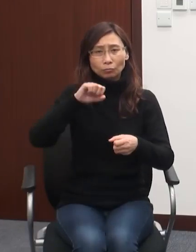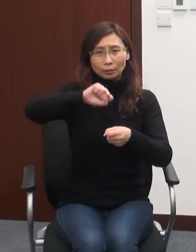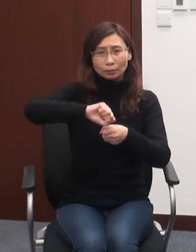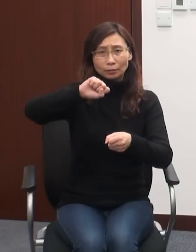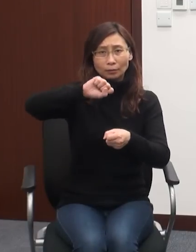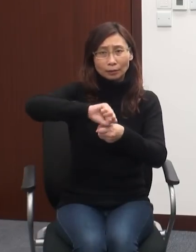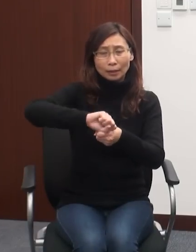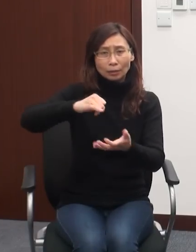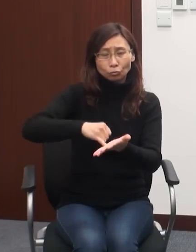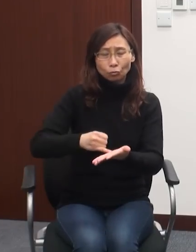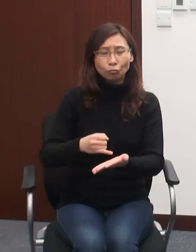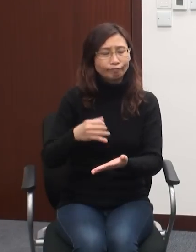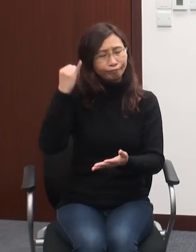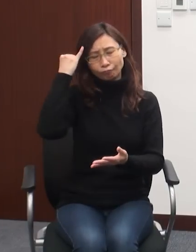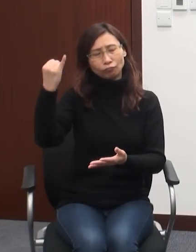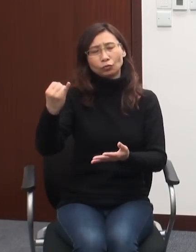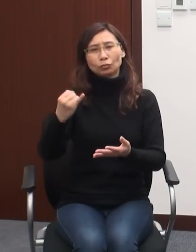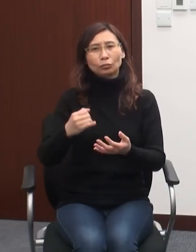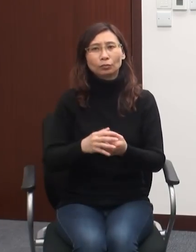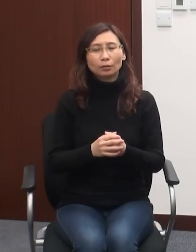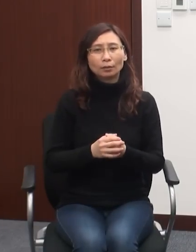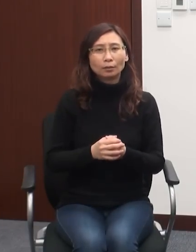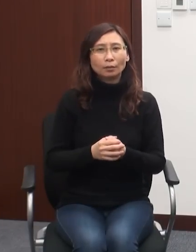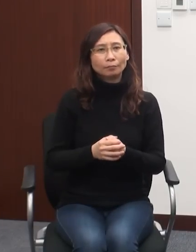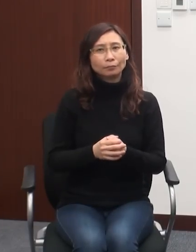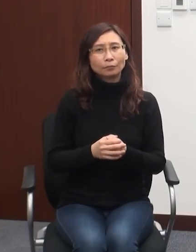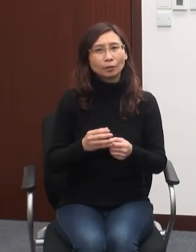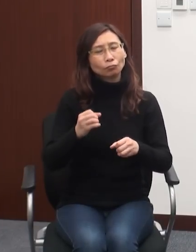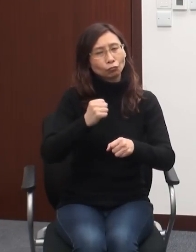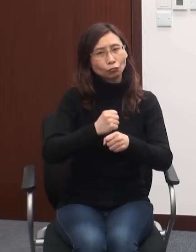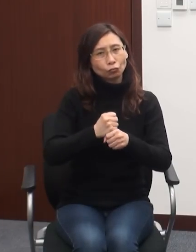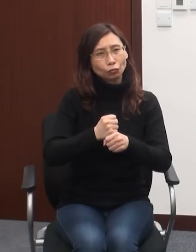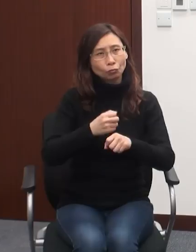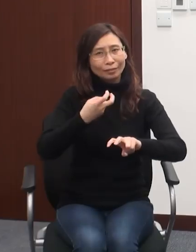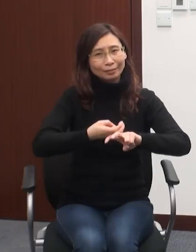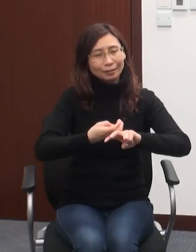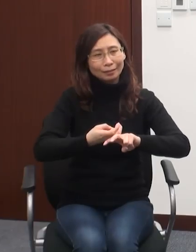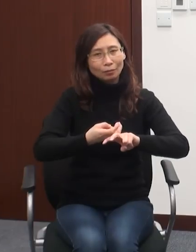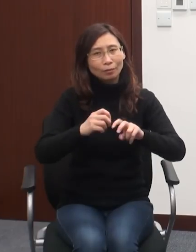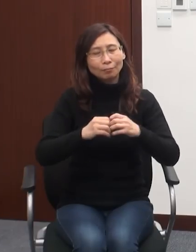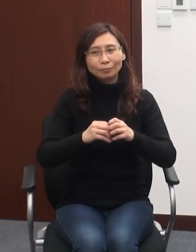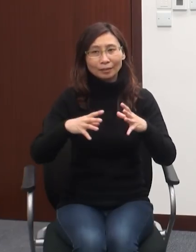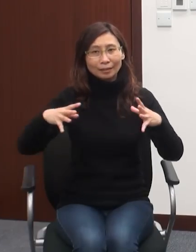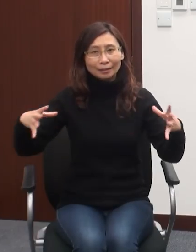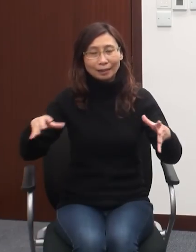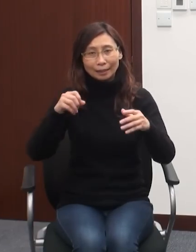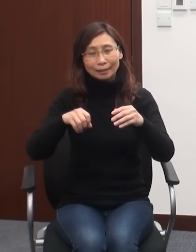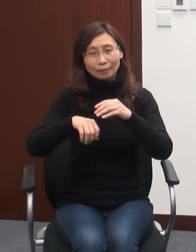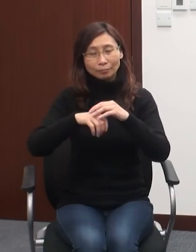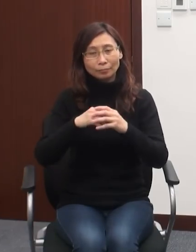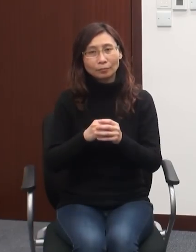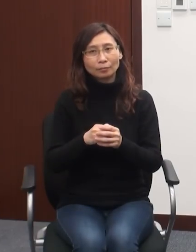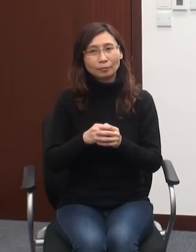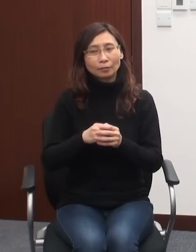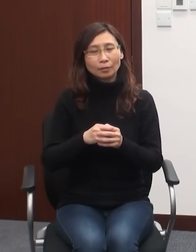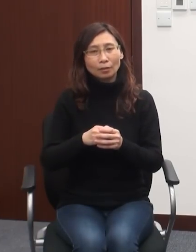影響咗啲所謂非經常開支，即係繼續做嗰啲石頭，做嗰啲大笨象，令到我哋繼續可以炒落去